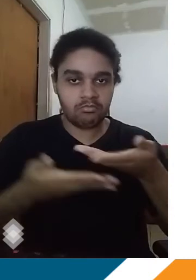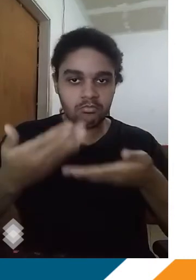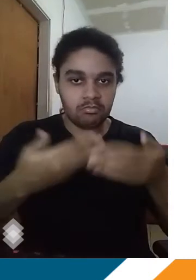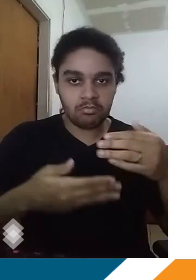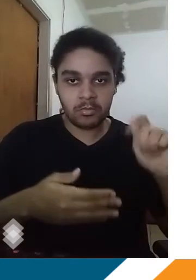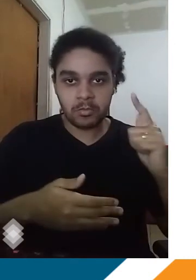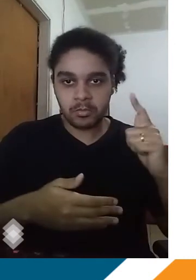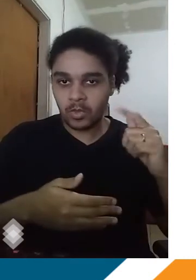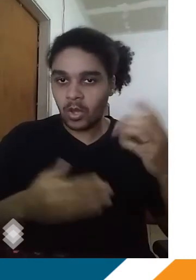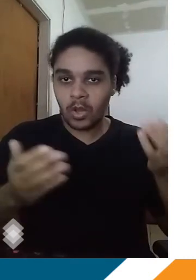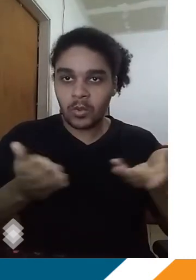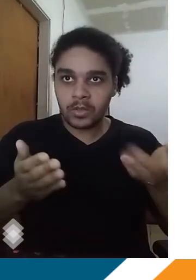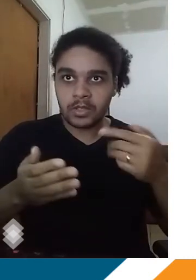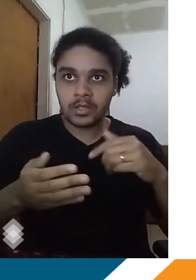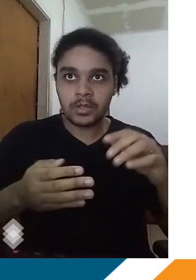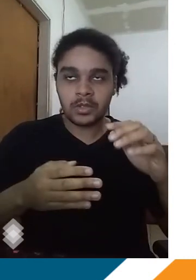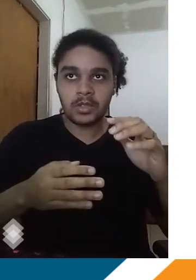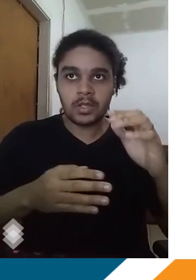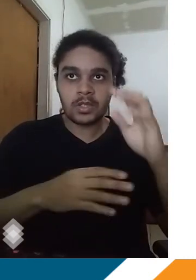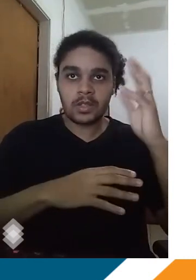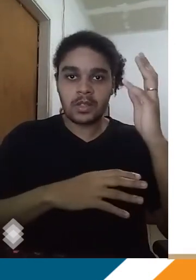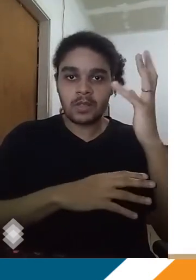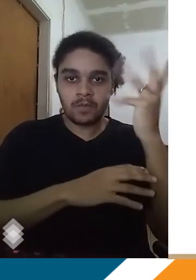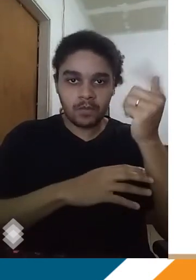sobre o meio natural brasileiro, biomas e relevo.